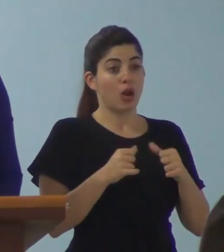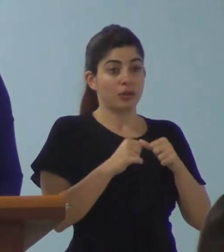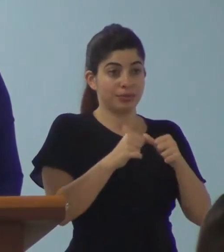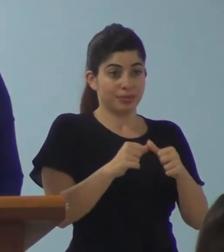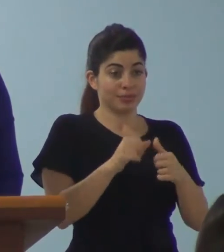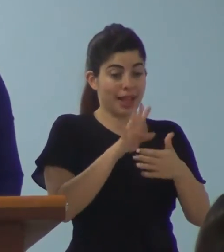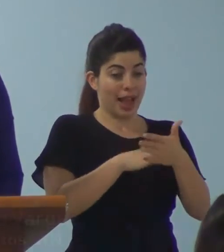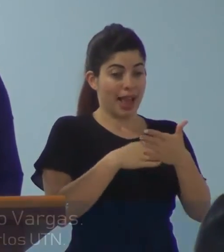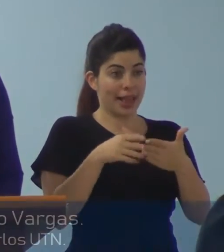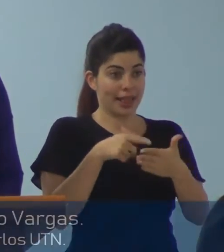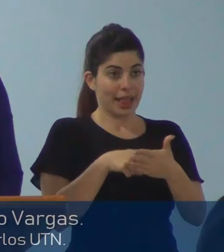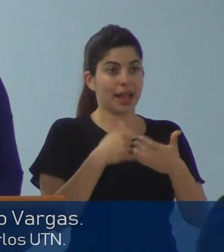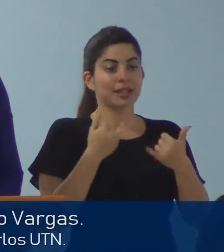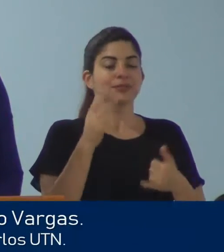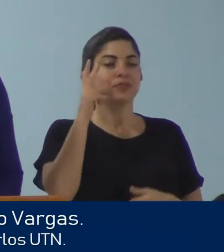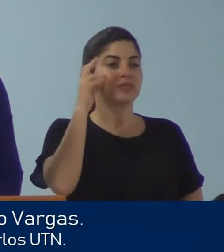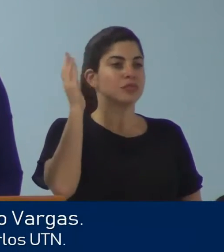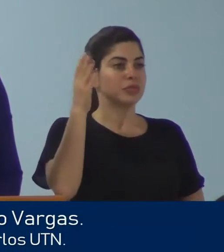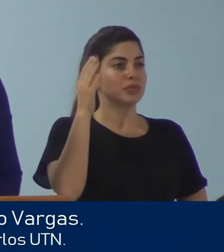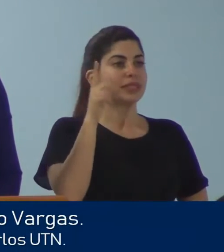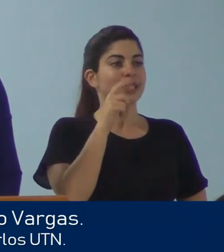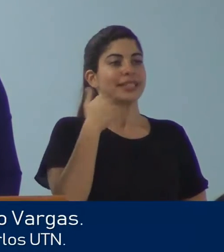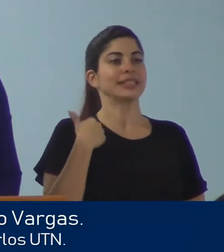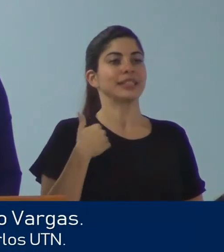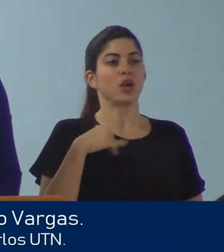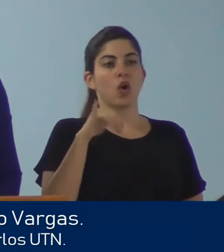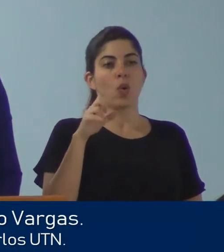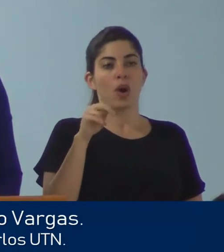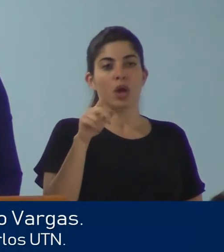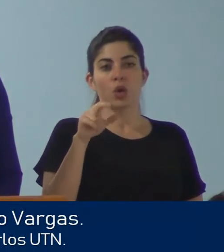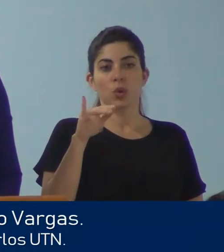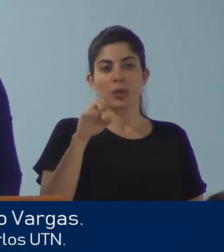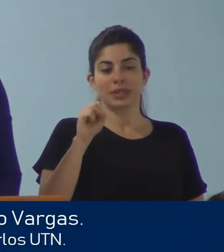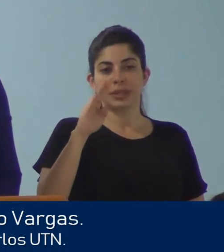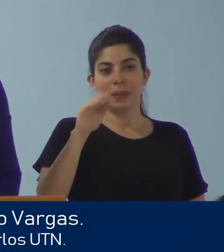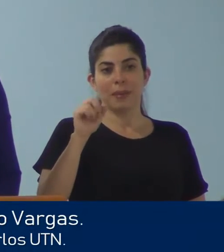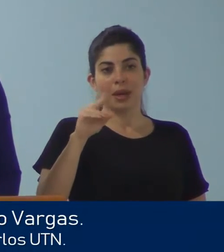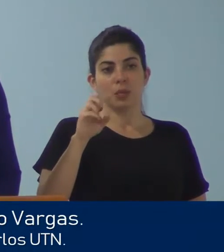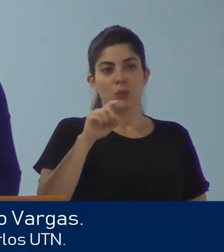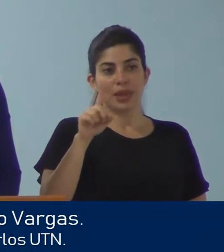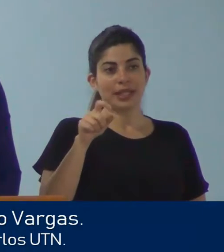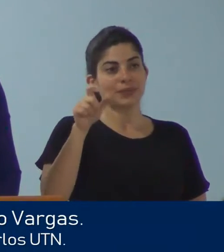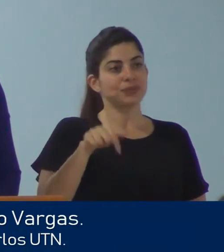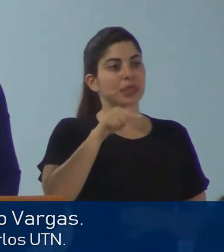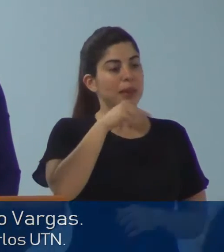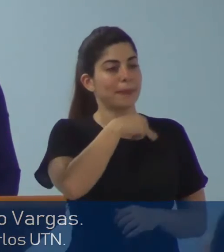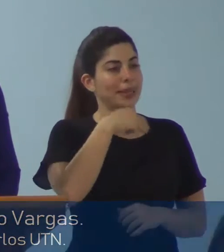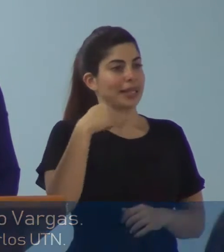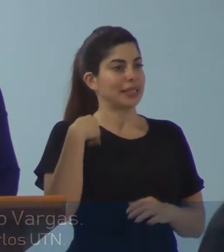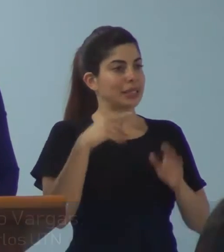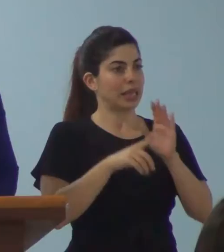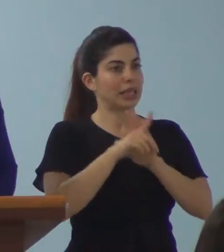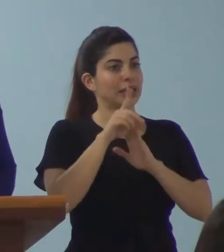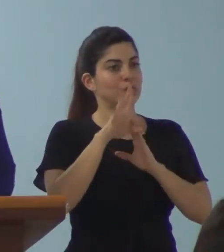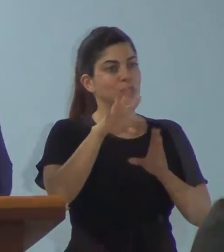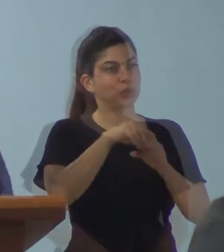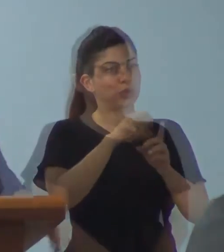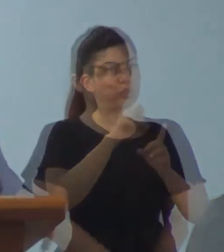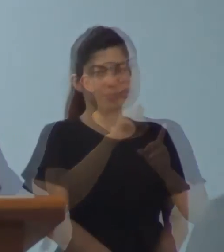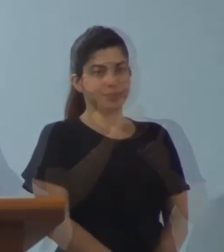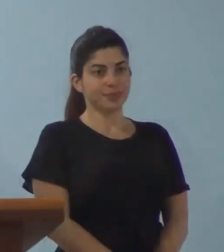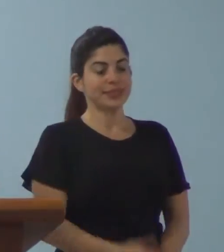Continuando con la agenda, escucharemos las palabras del señor Juan Luis Bermúdez Madrid, ministro de Desarrollo e Inclusión